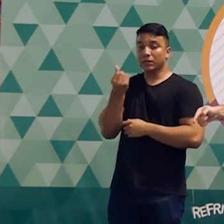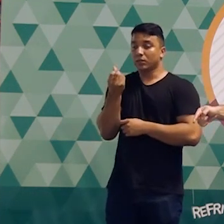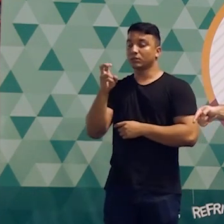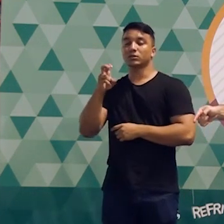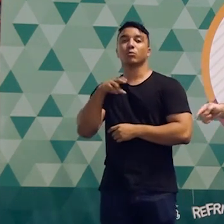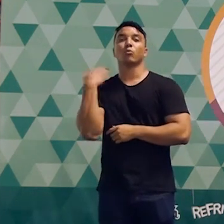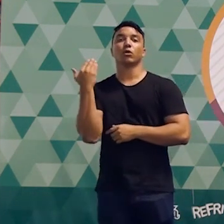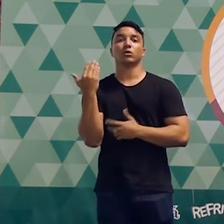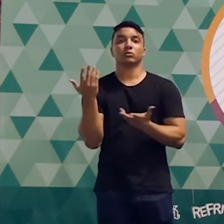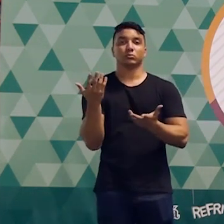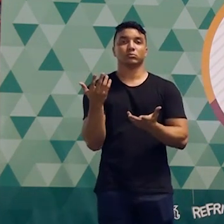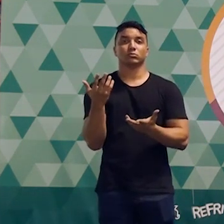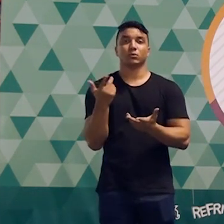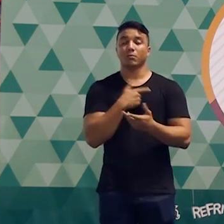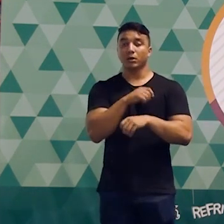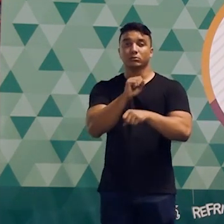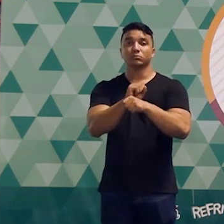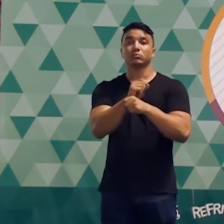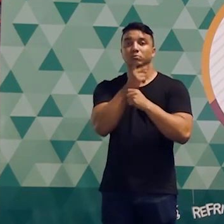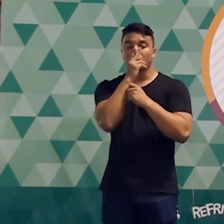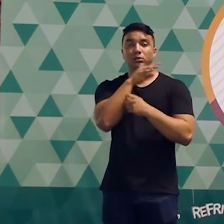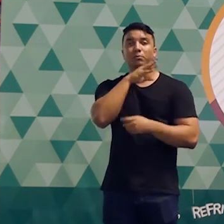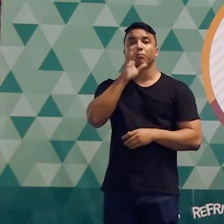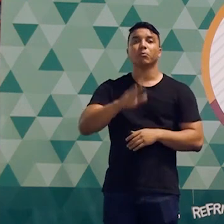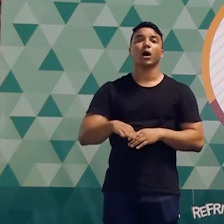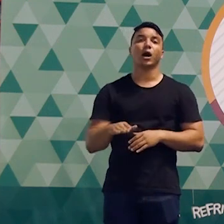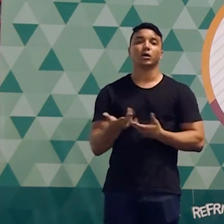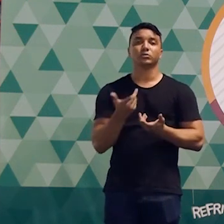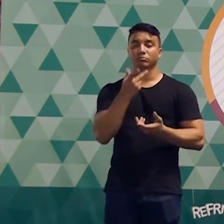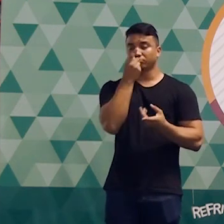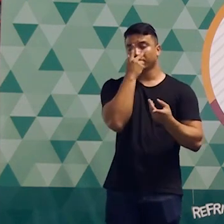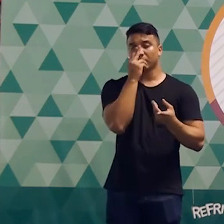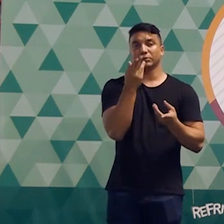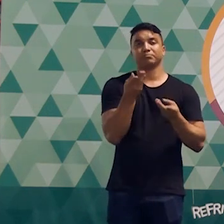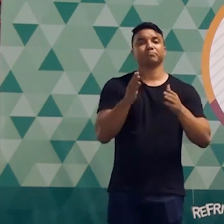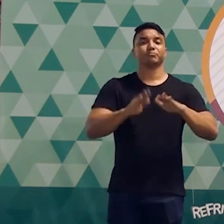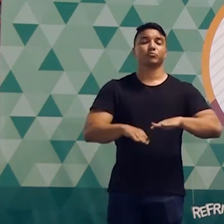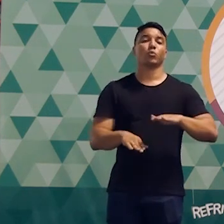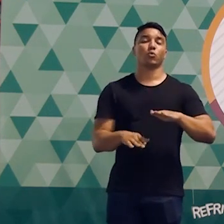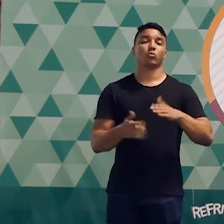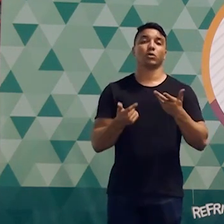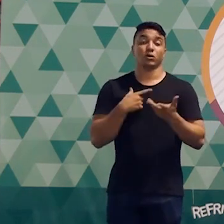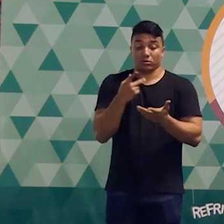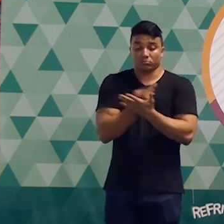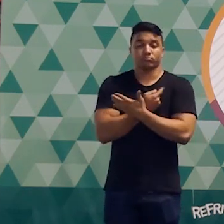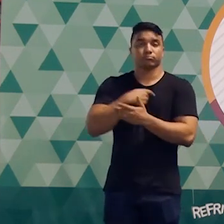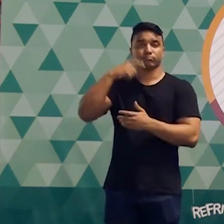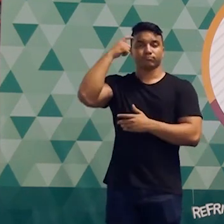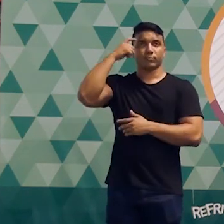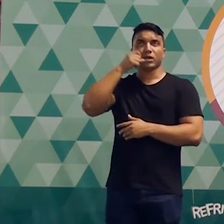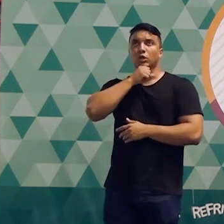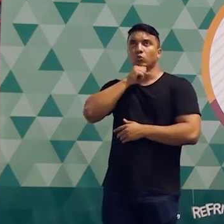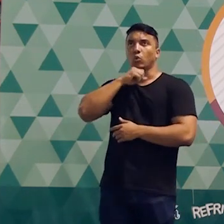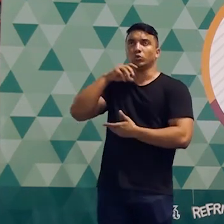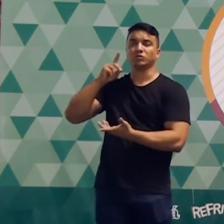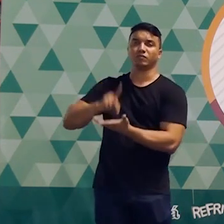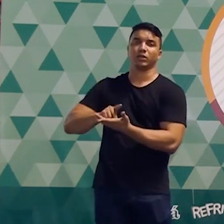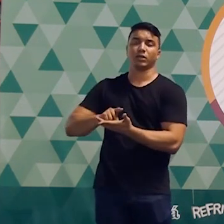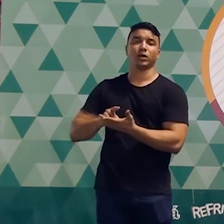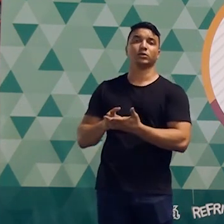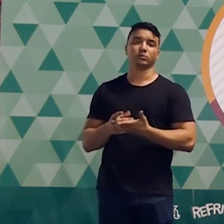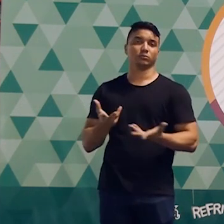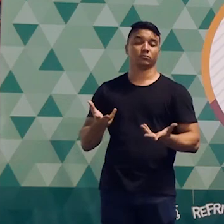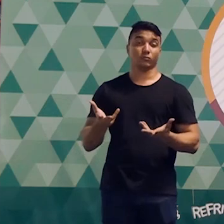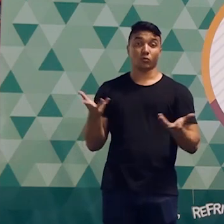morria. A nossa expectativa de vida era muito baixa. Então o cara estava numa ideia de idoso de verdade.